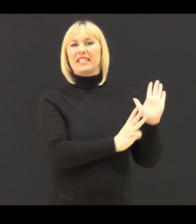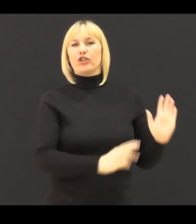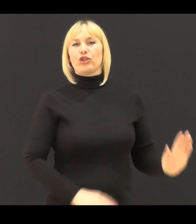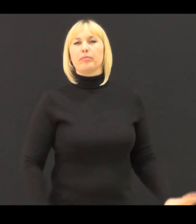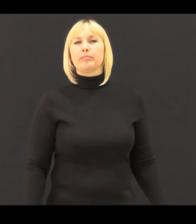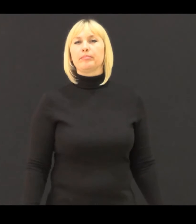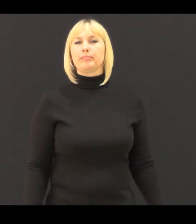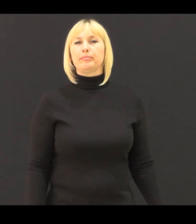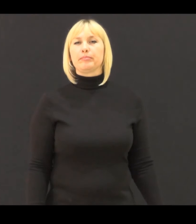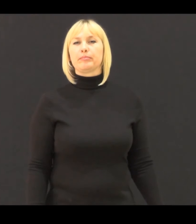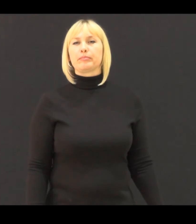Optsprezece.